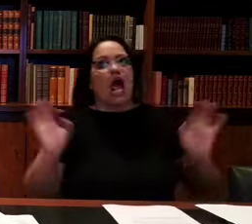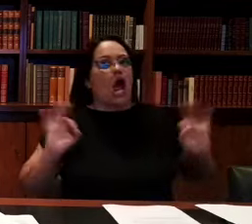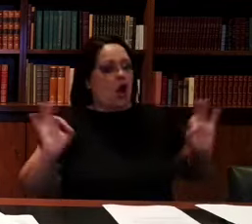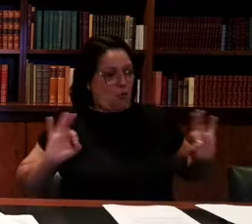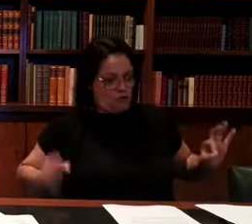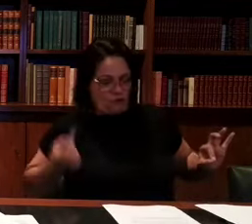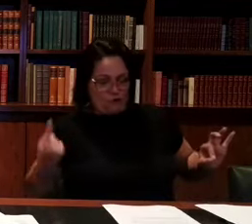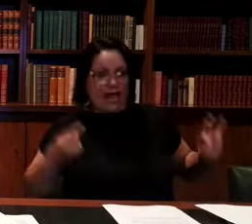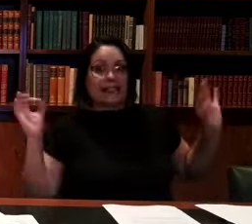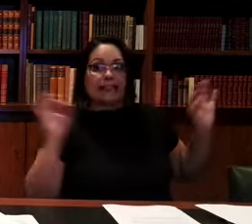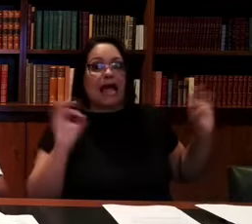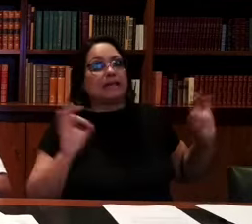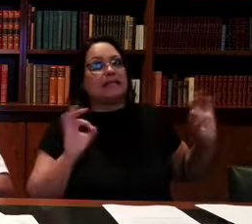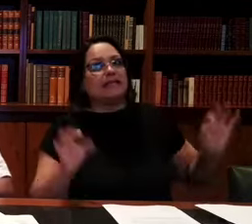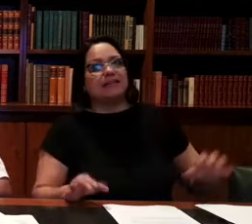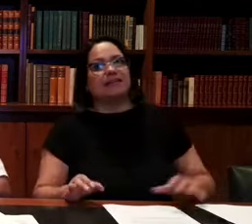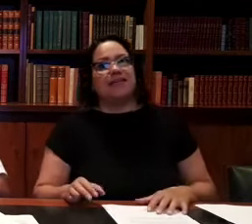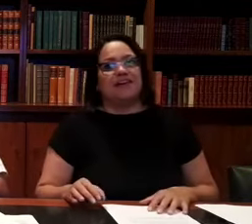a